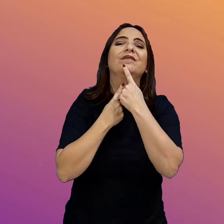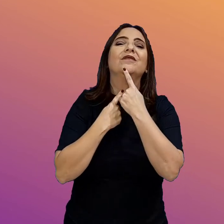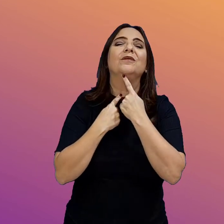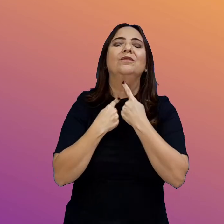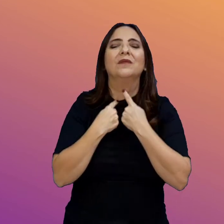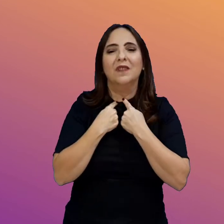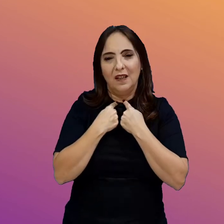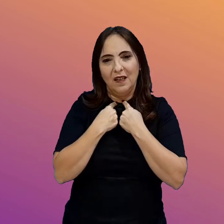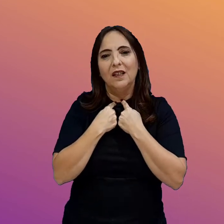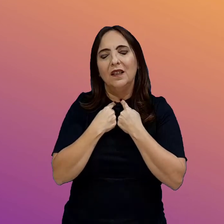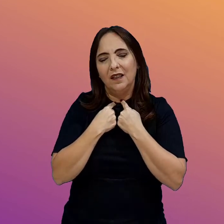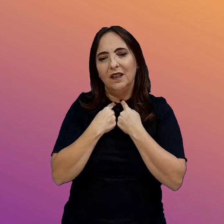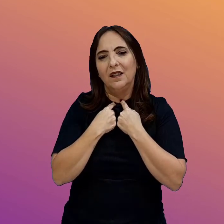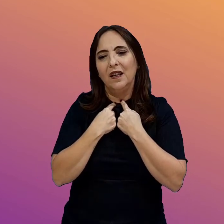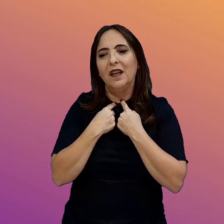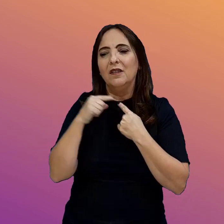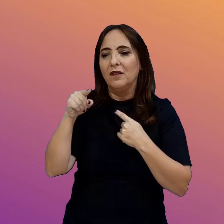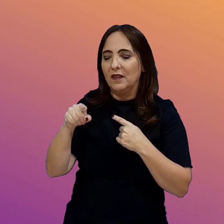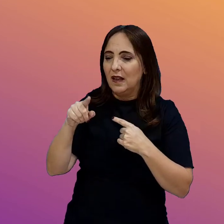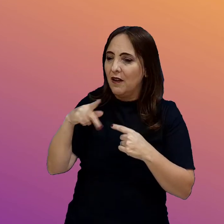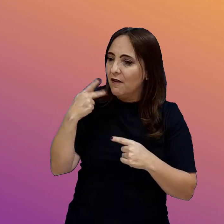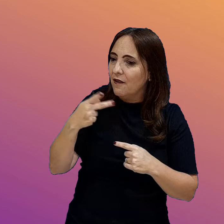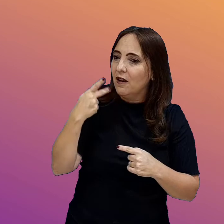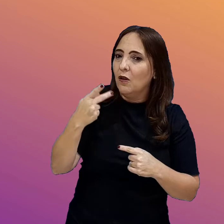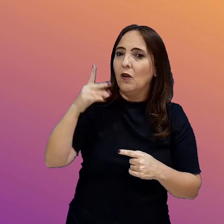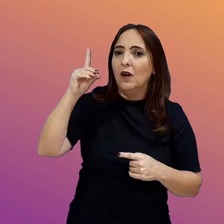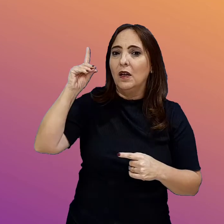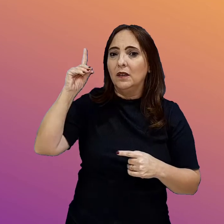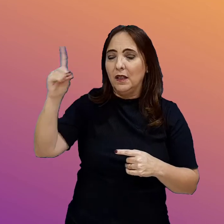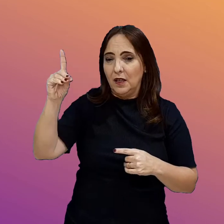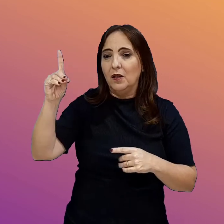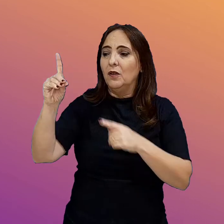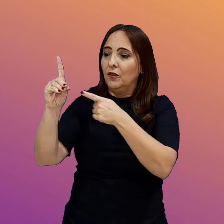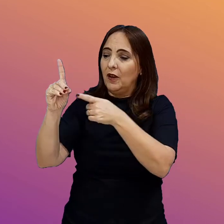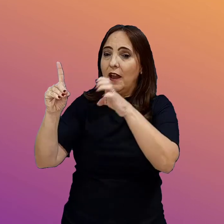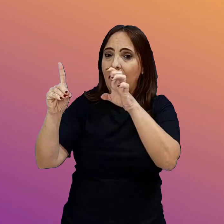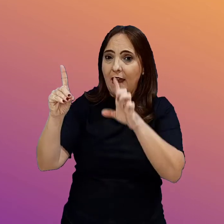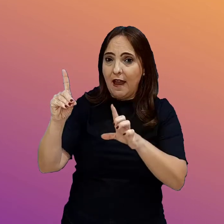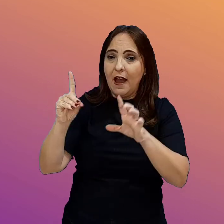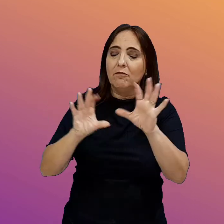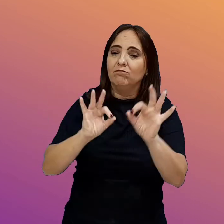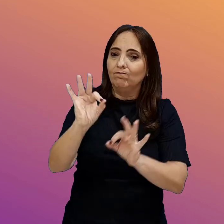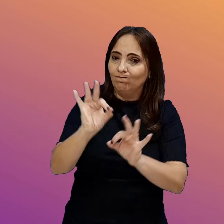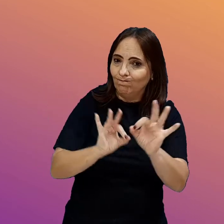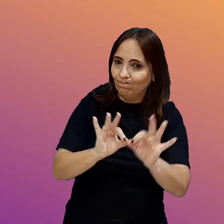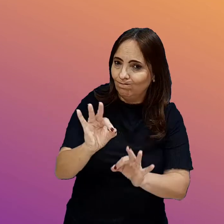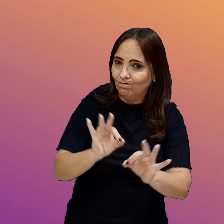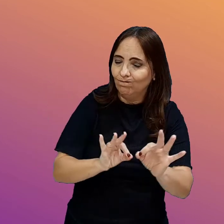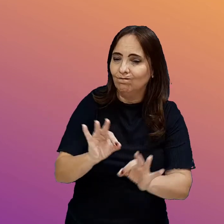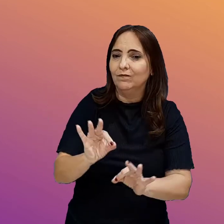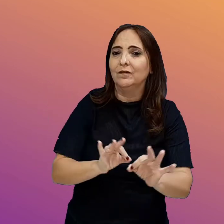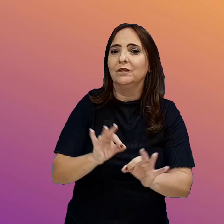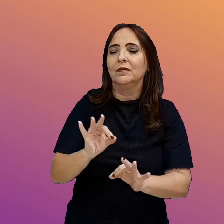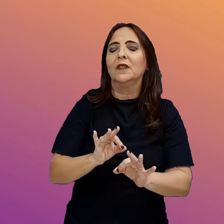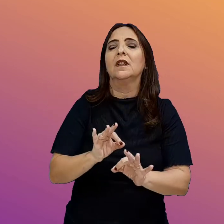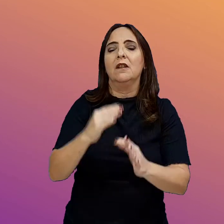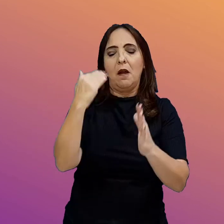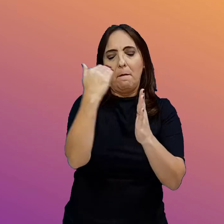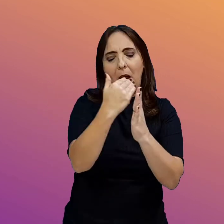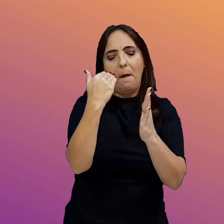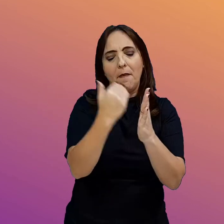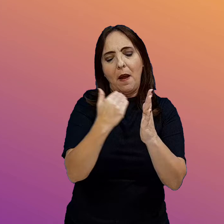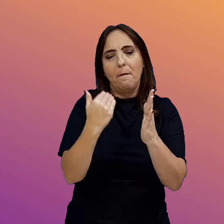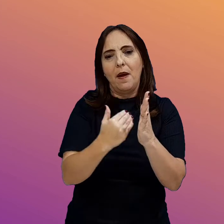intencionalidade. Como você falou, Deus é um Deus organizado. Nós temos vários exemplos